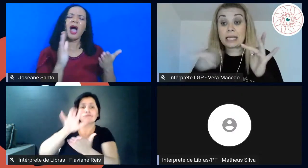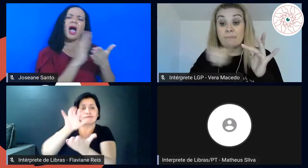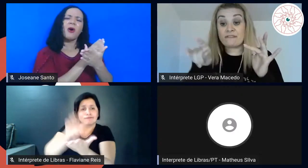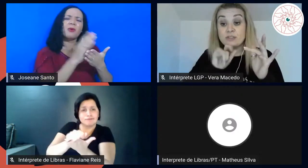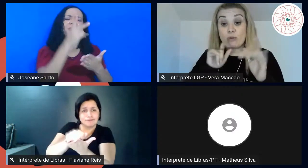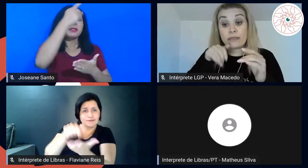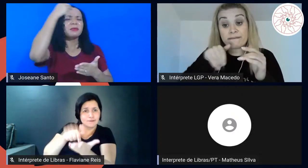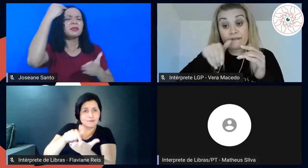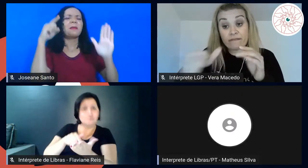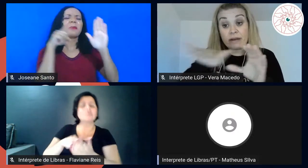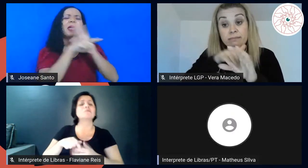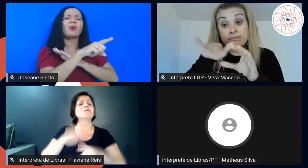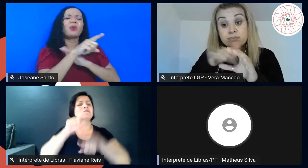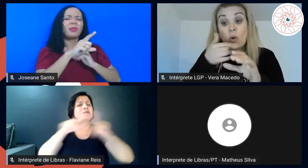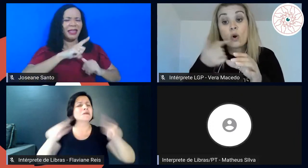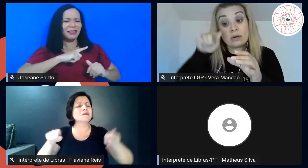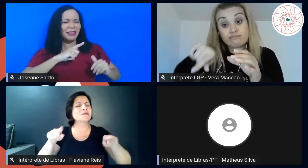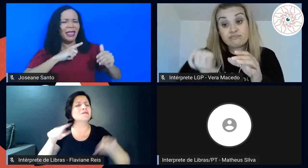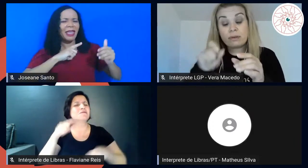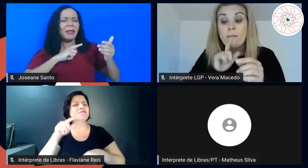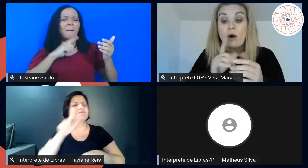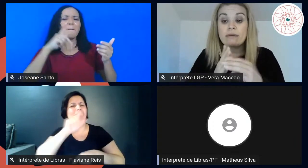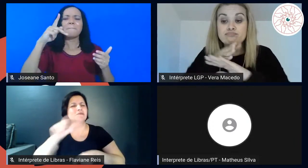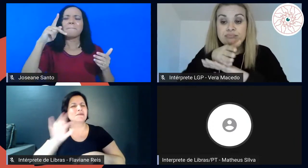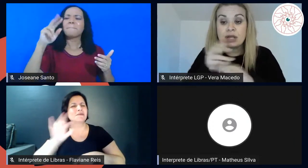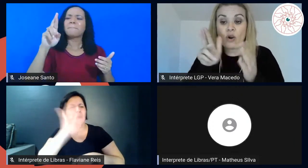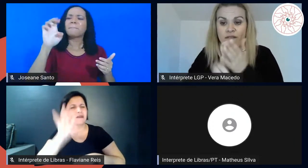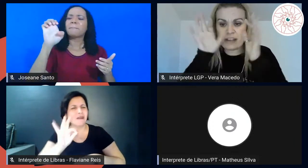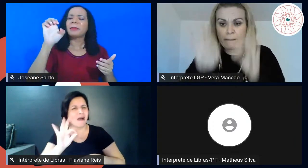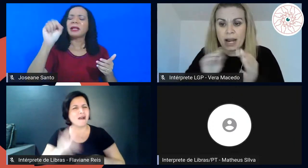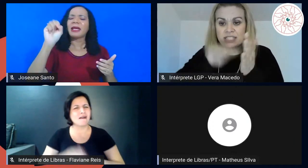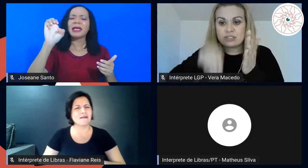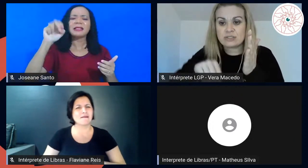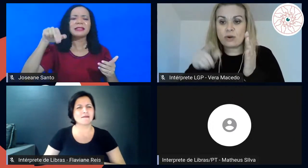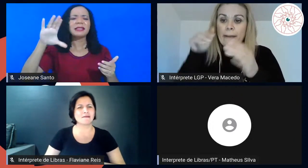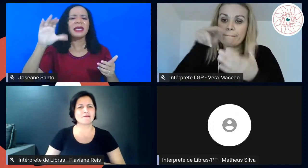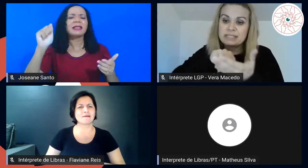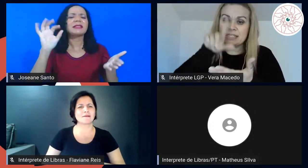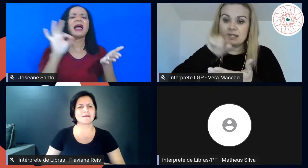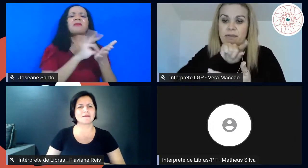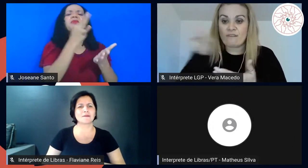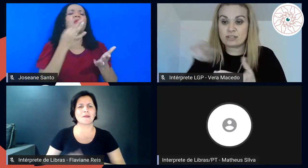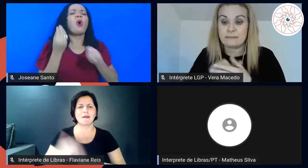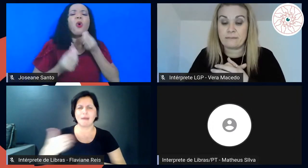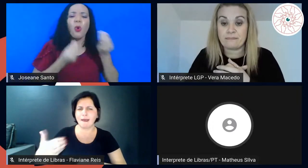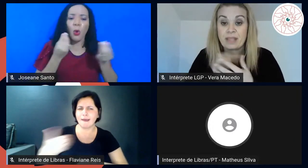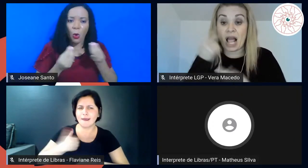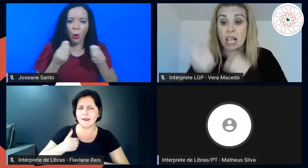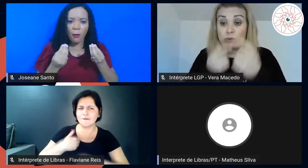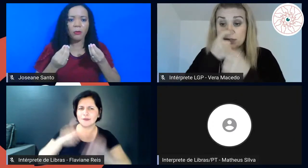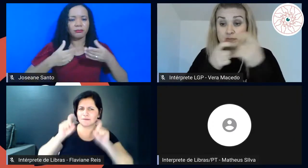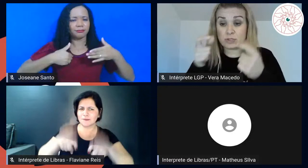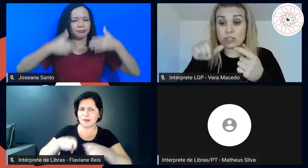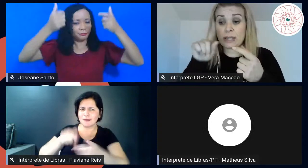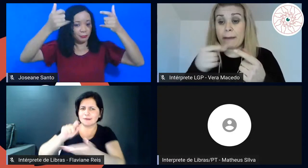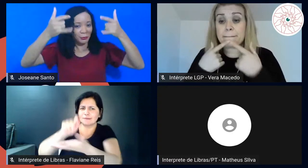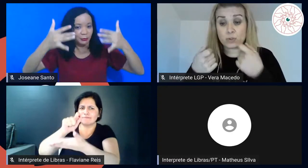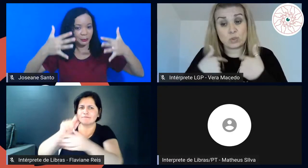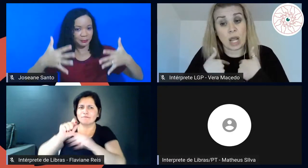possam acessá-los e assim possam confirmar a inscrição e presença de vocês. Algumas pessoas também